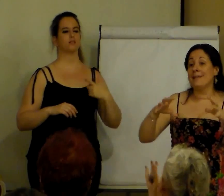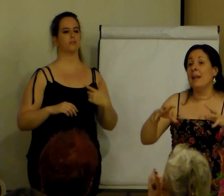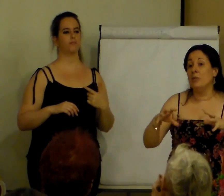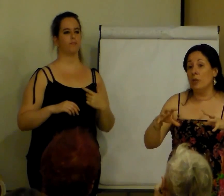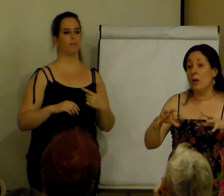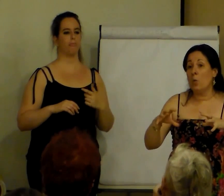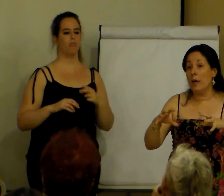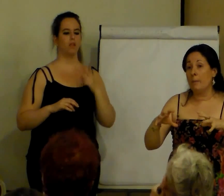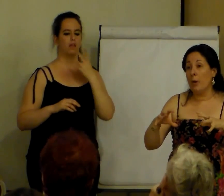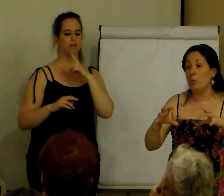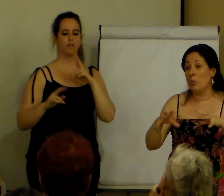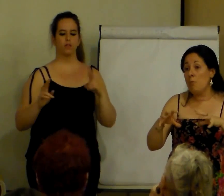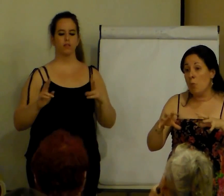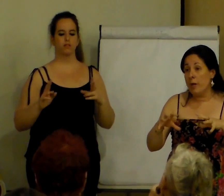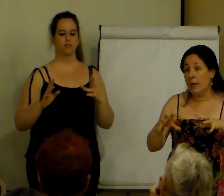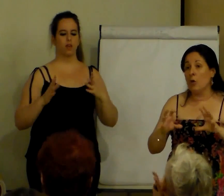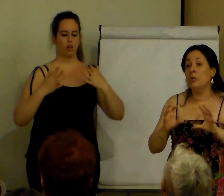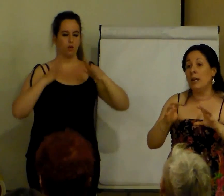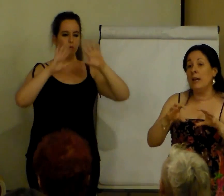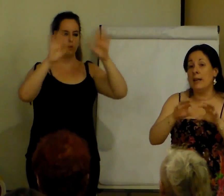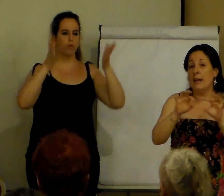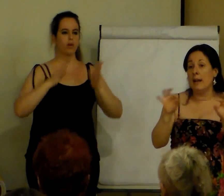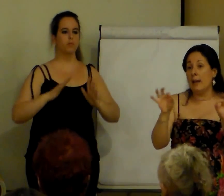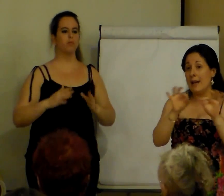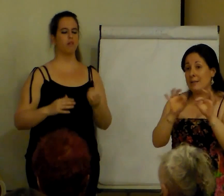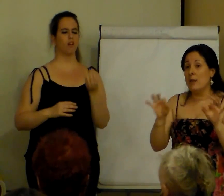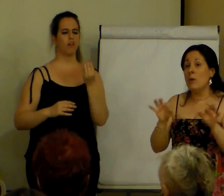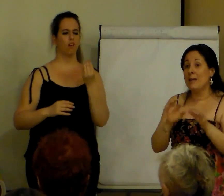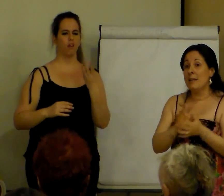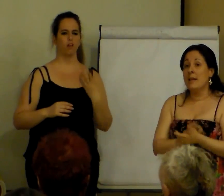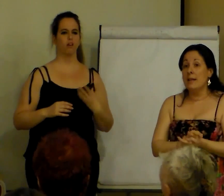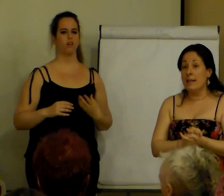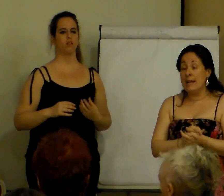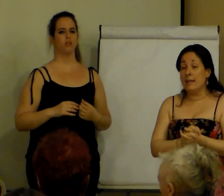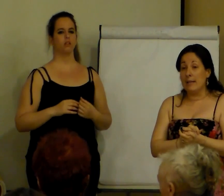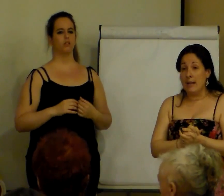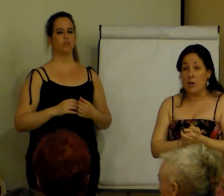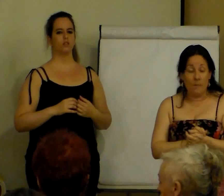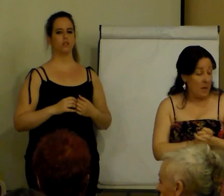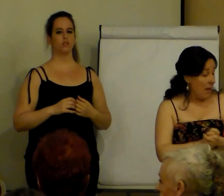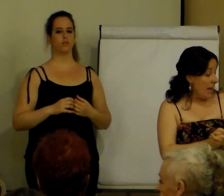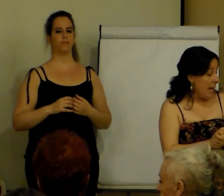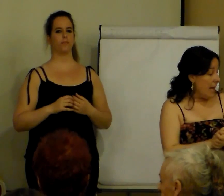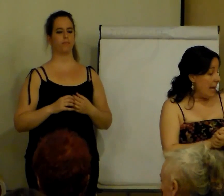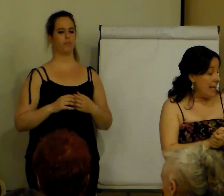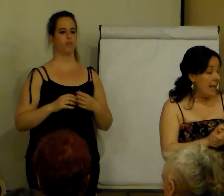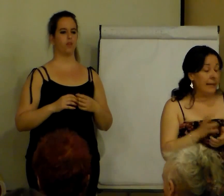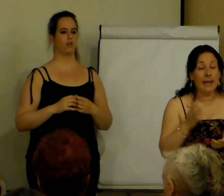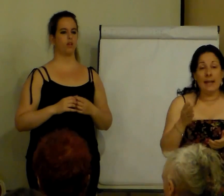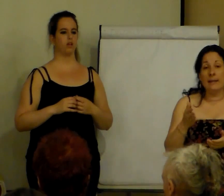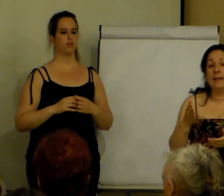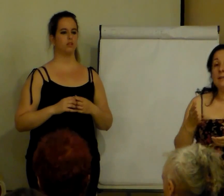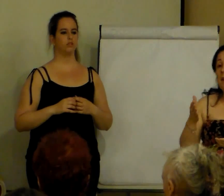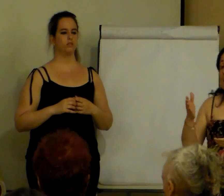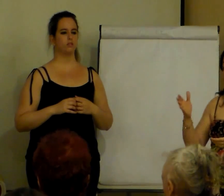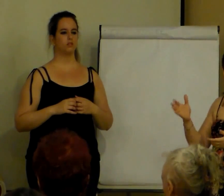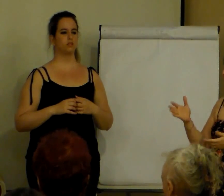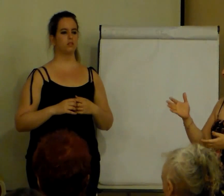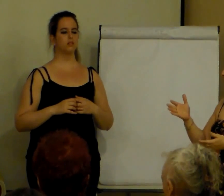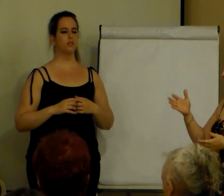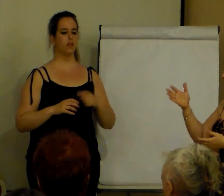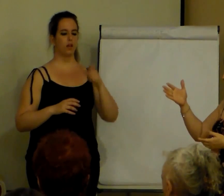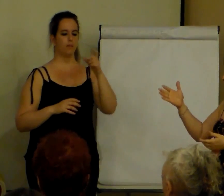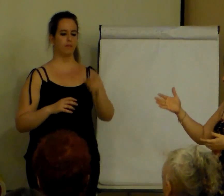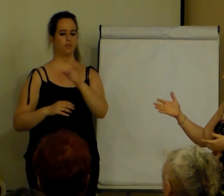algo está pasando en el cuerpo autoinmune contra las células del intestino. Y esta gente se ha